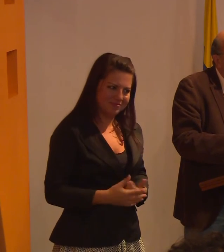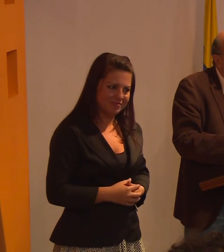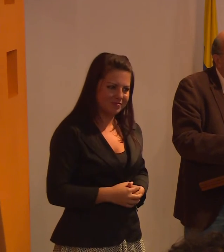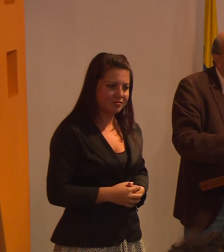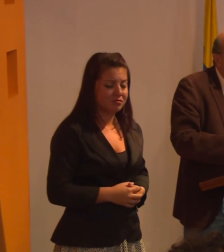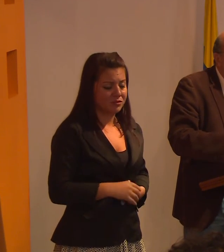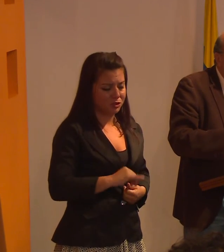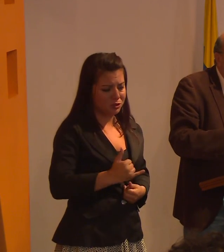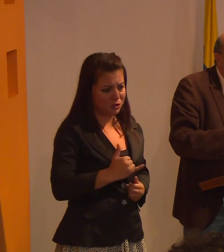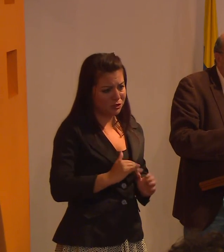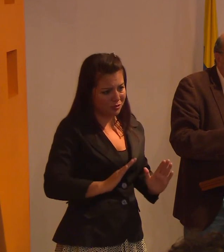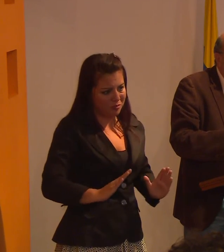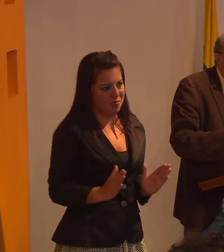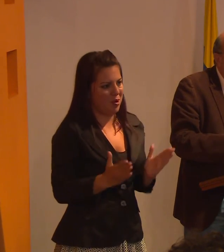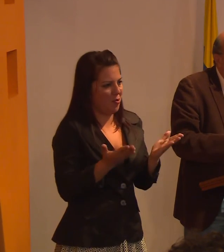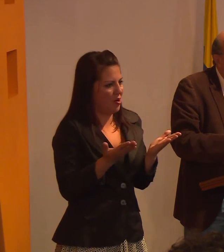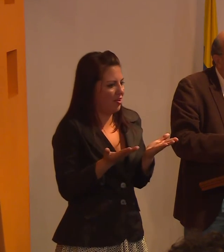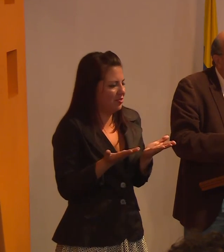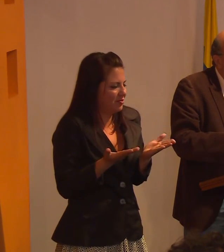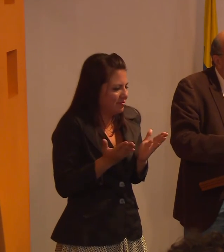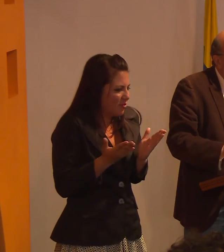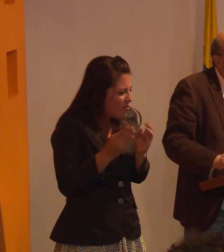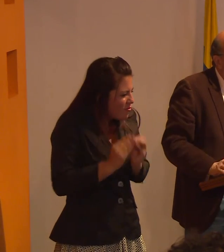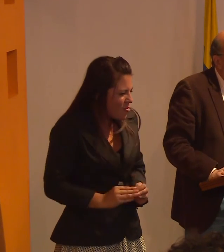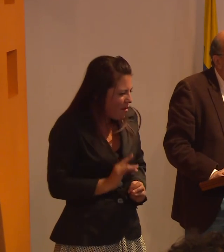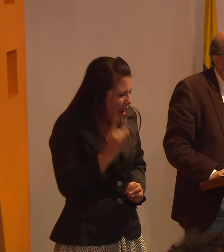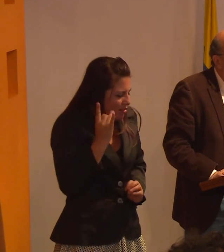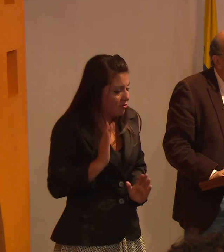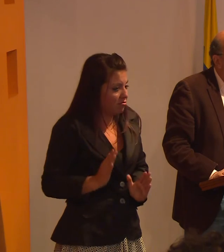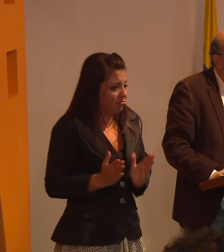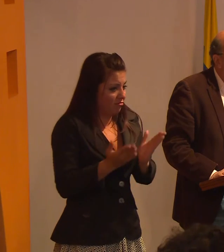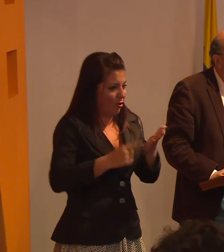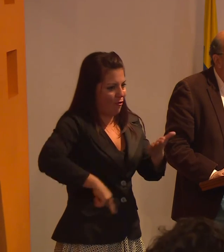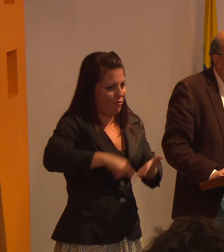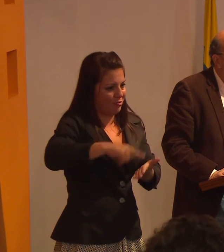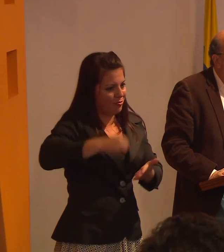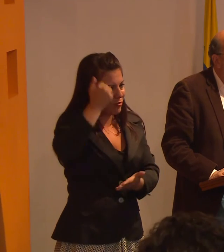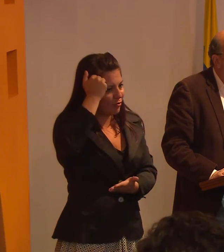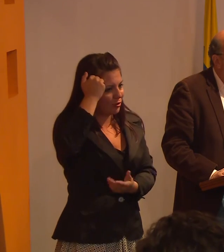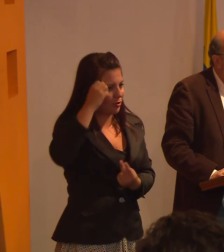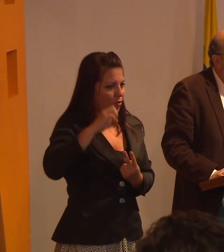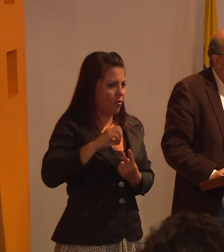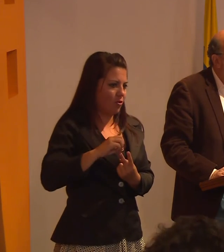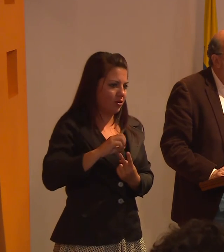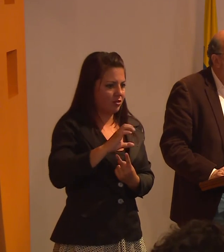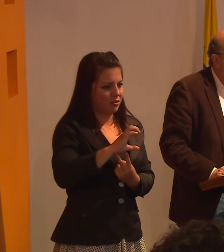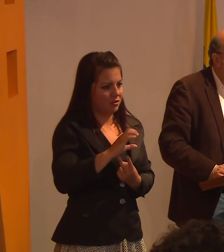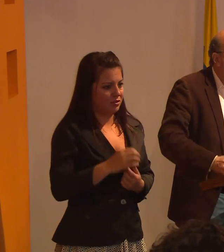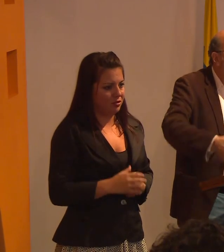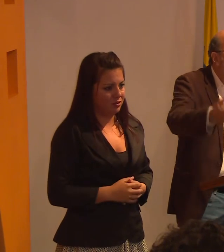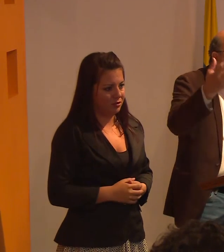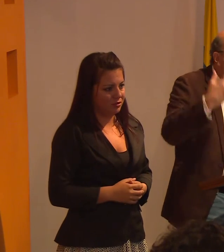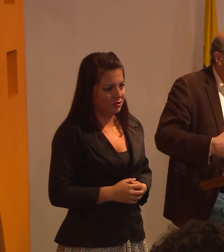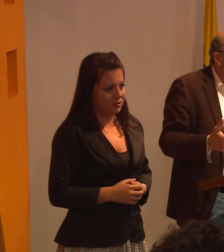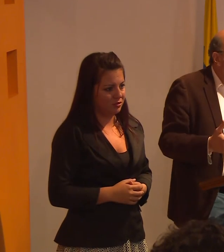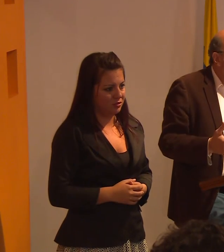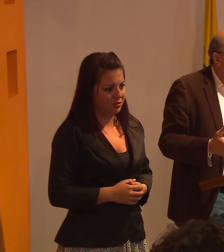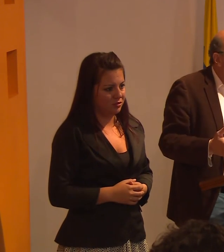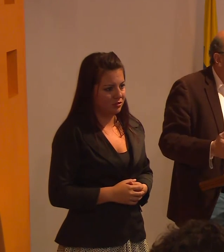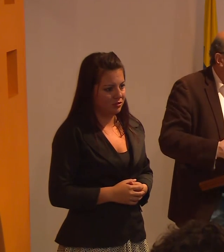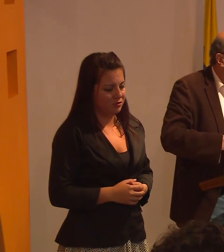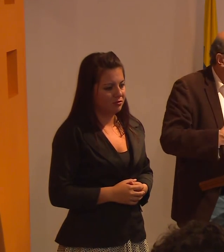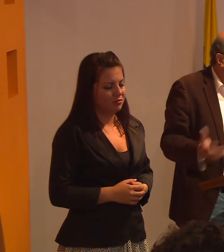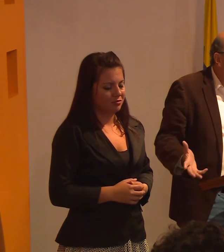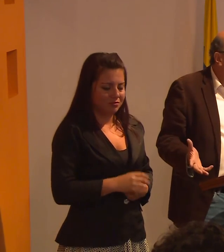maneras mejorando de alguna forma la contratación de los profesores ocasionales y catedráticos, y es